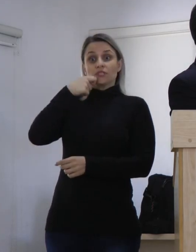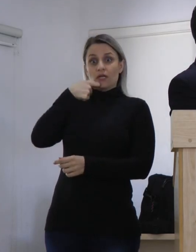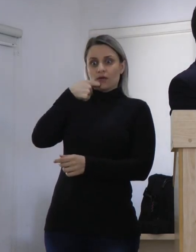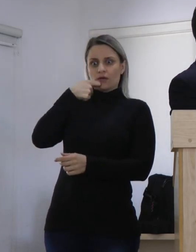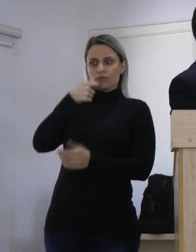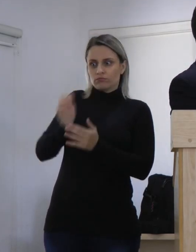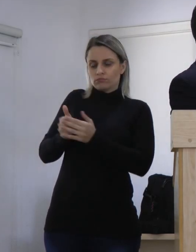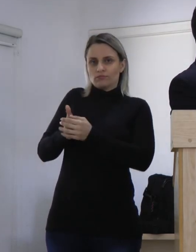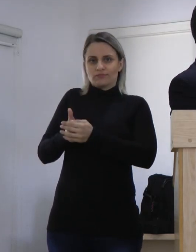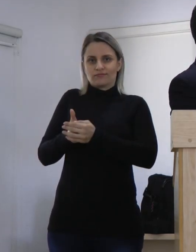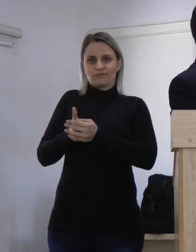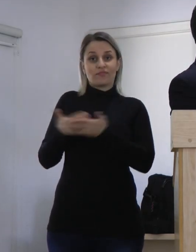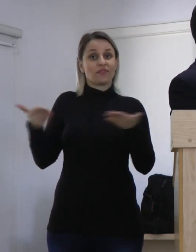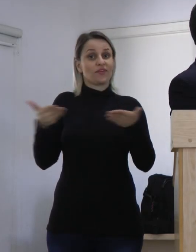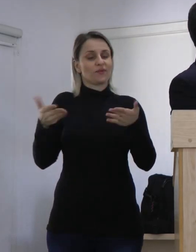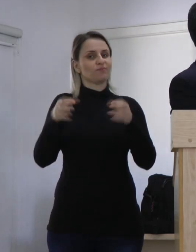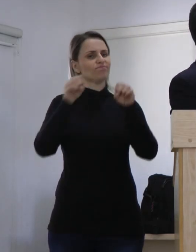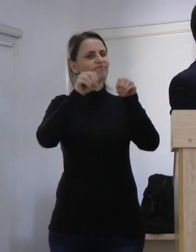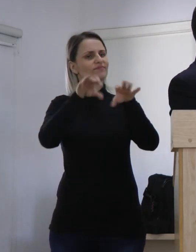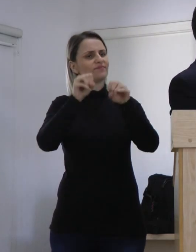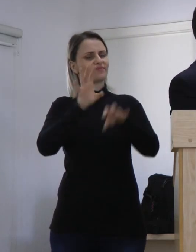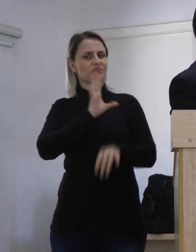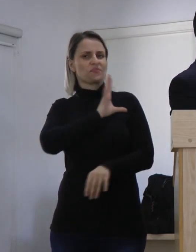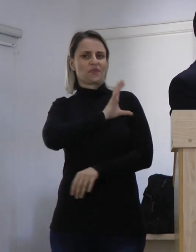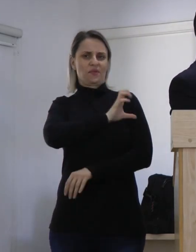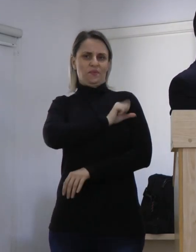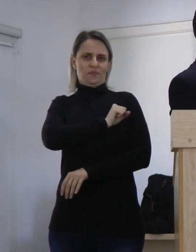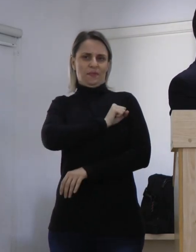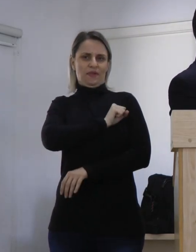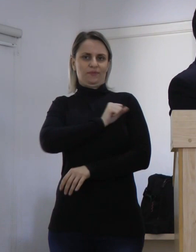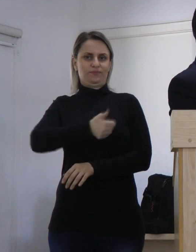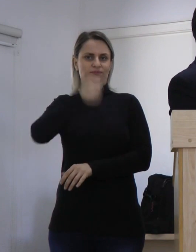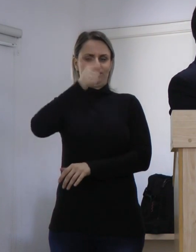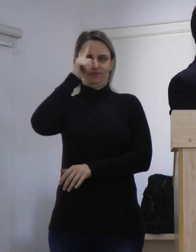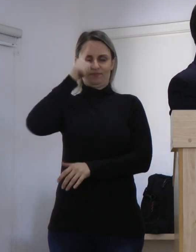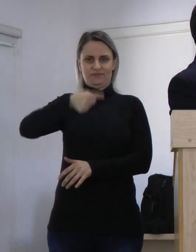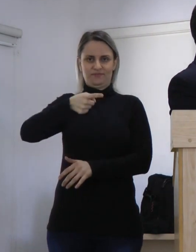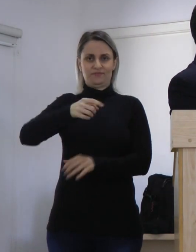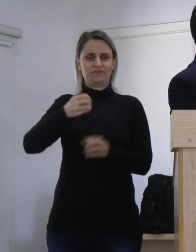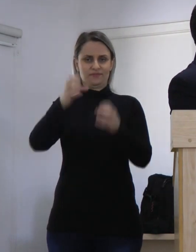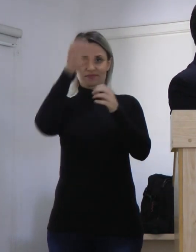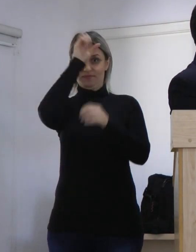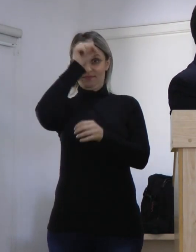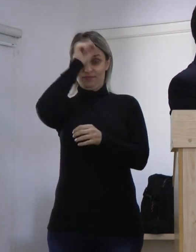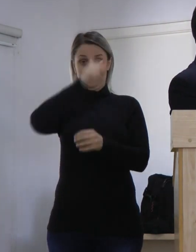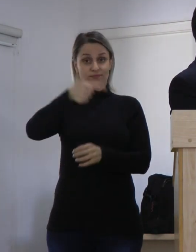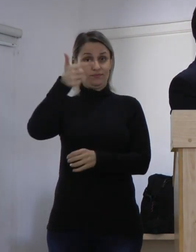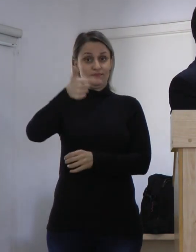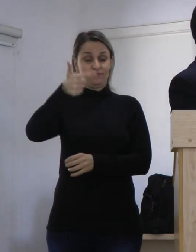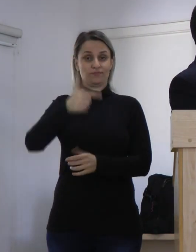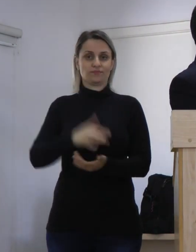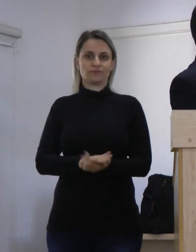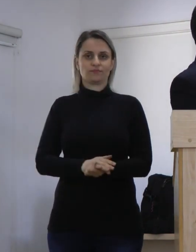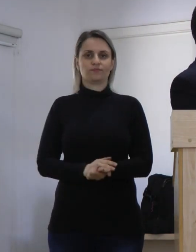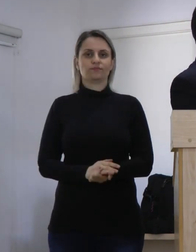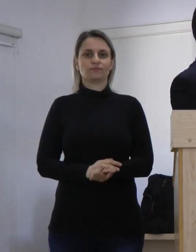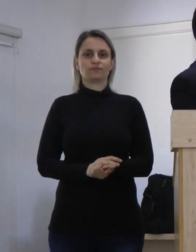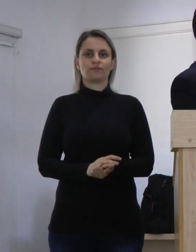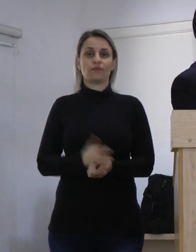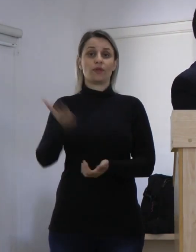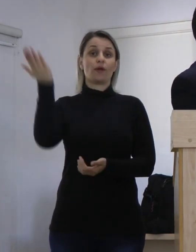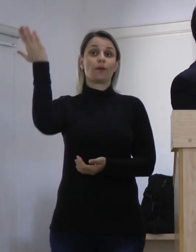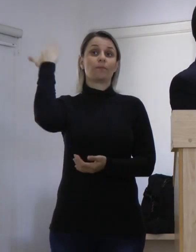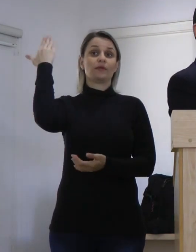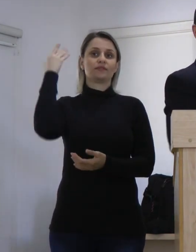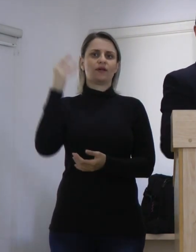ensina: amai-vos, eis o primeiro mandamento, e instruí-vos, eis o segundo. Antes a gente sofria muito com isso, né? A quem muito foi dado, muito